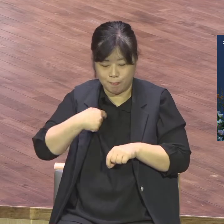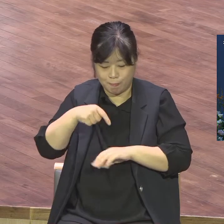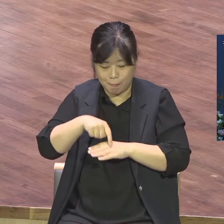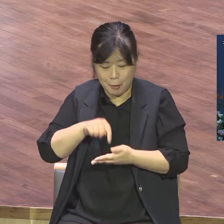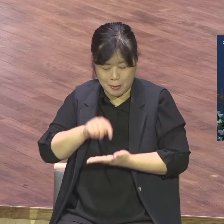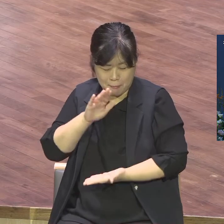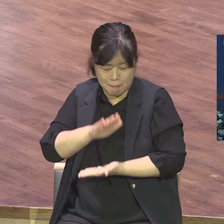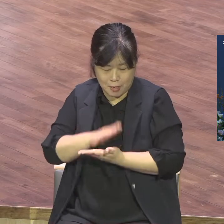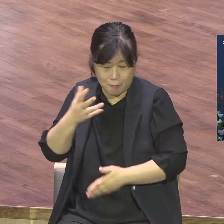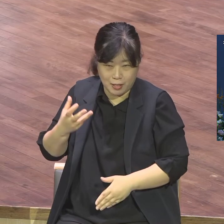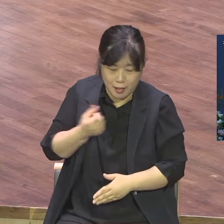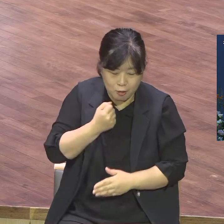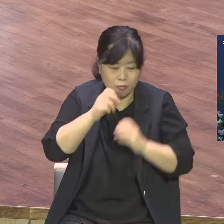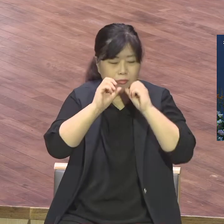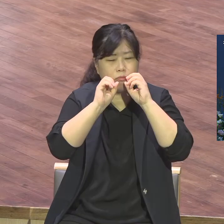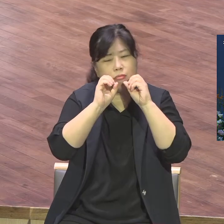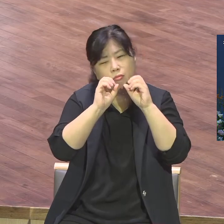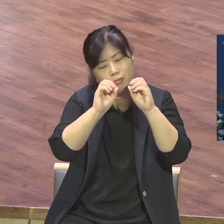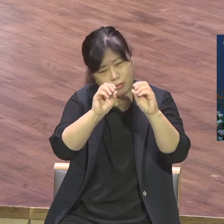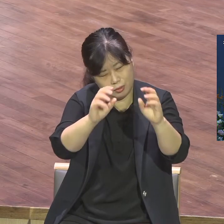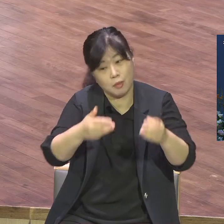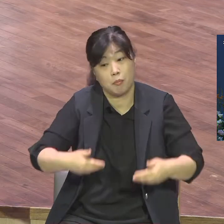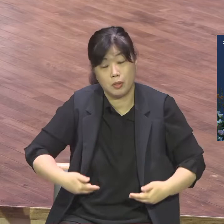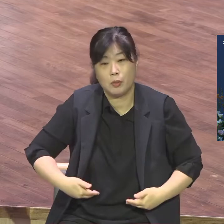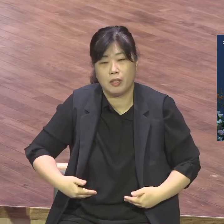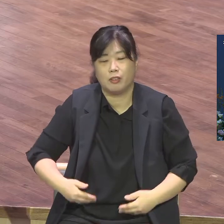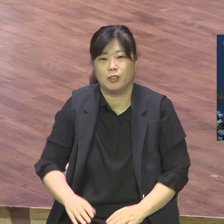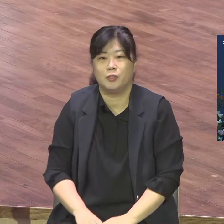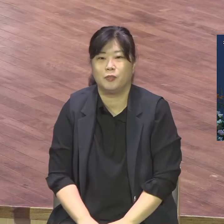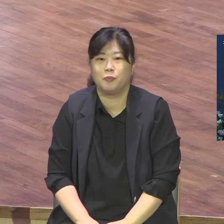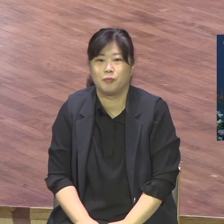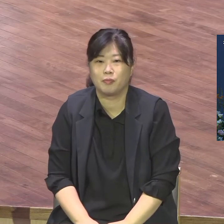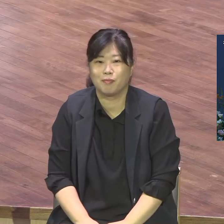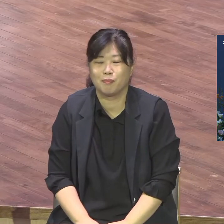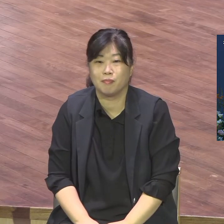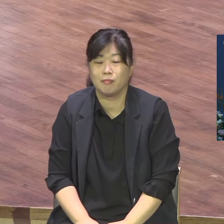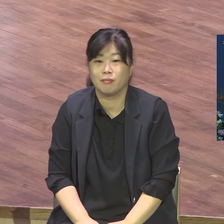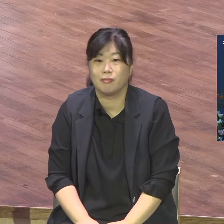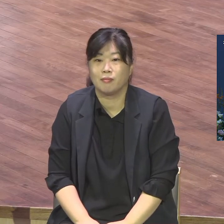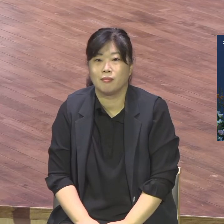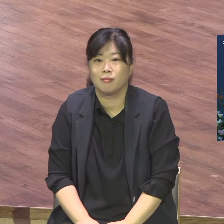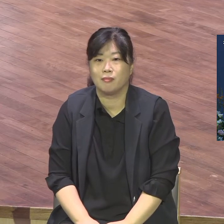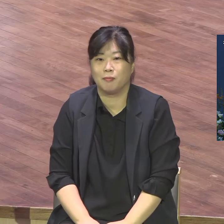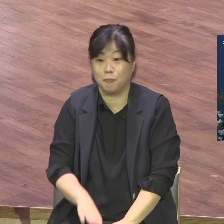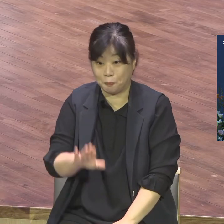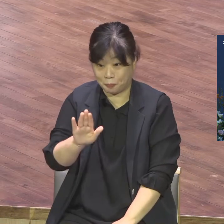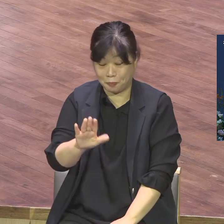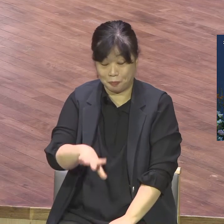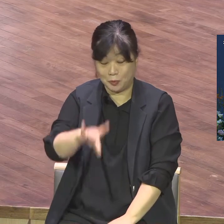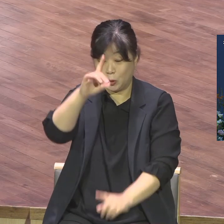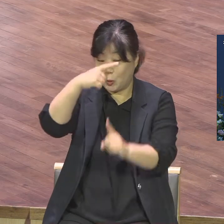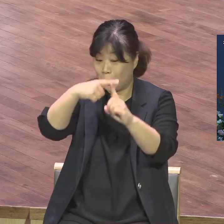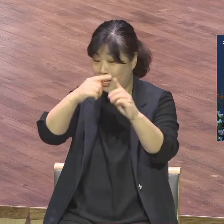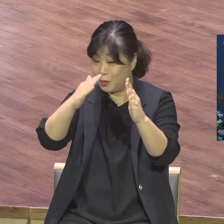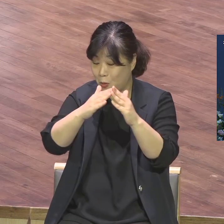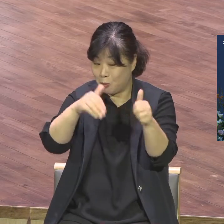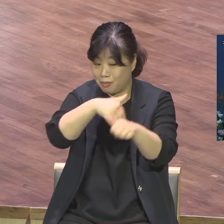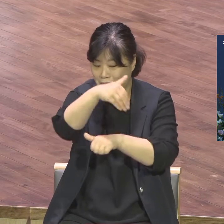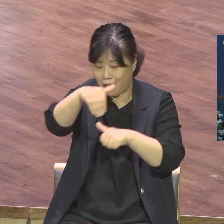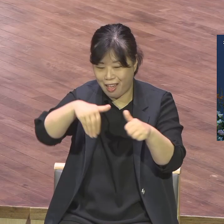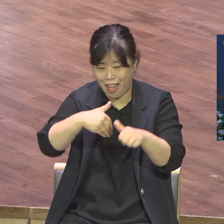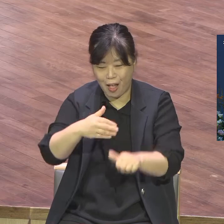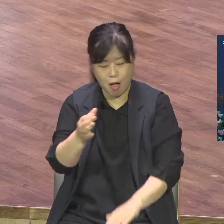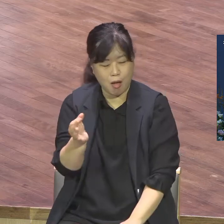유일성의 복음이잖아요. 우리가 지금 뭐 초대교회도 그랬지만 뭐 잘 먹고 잘 살아서 시간적 여유가 있어가지고 물질적 여유가